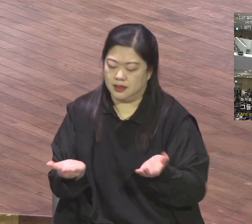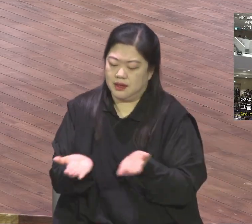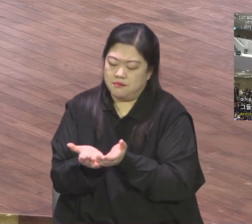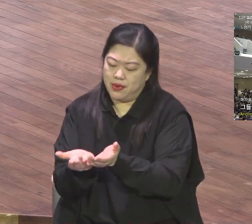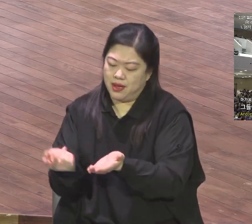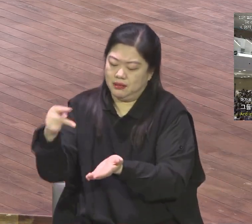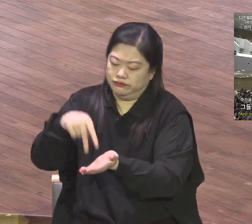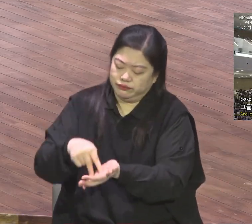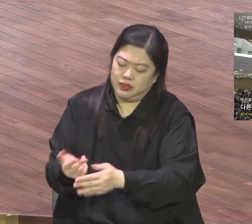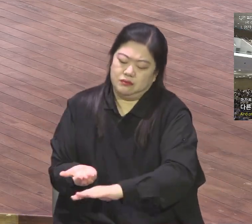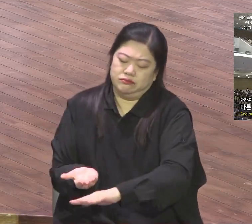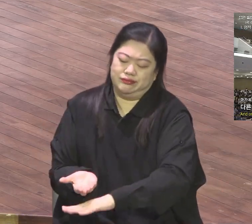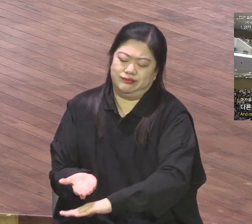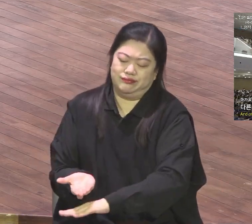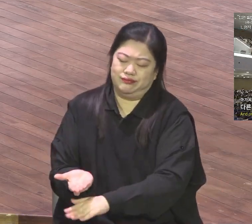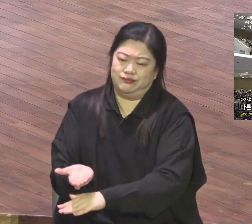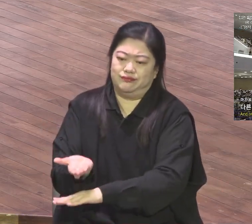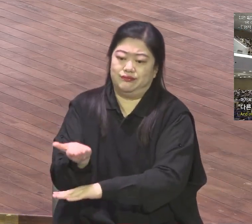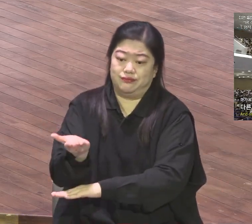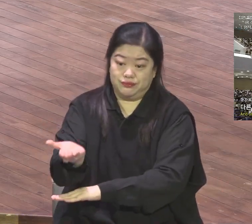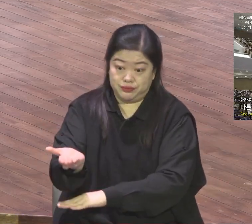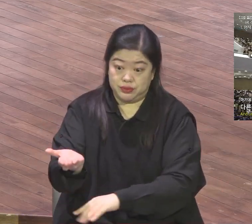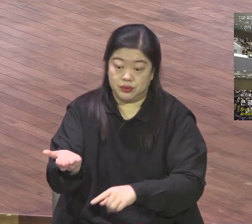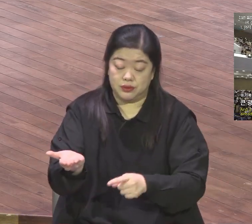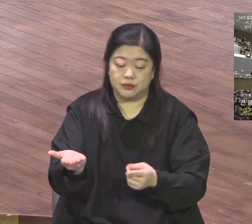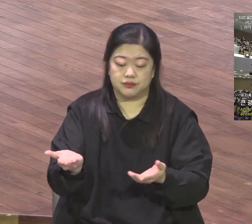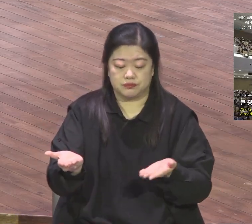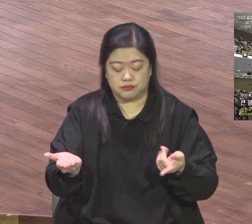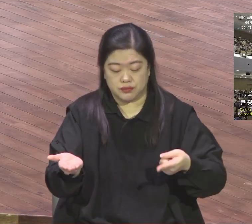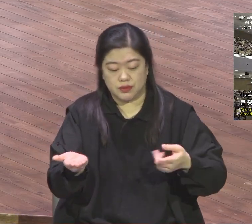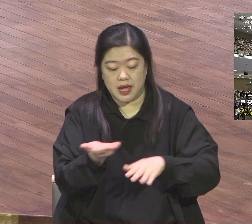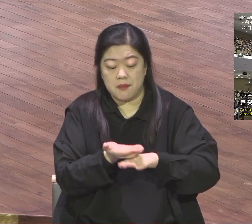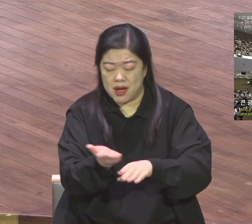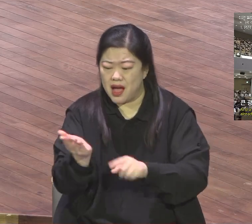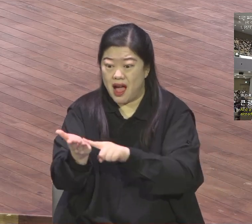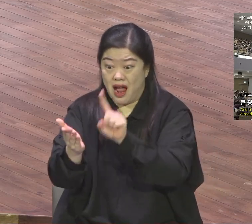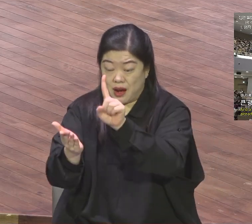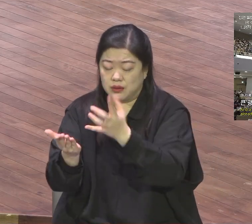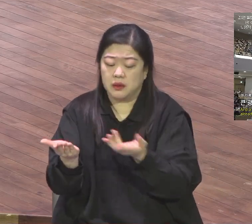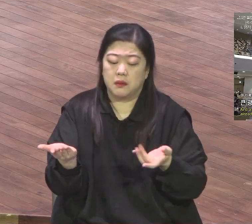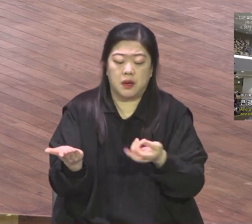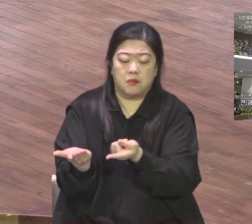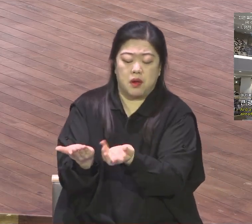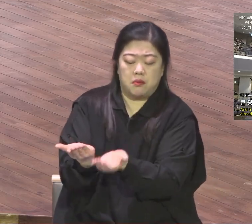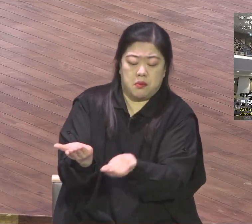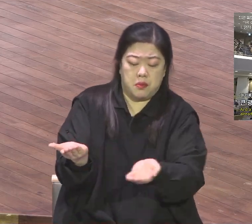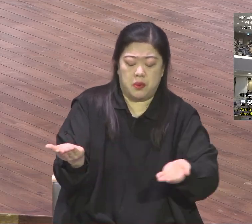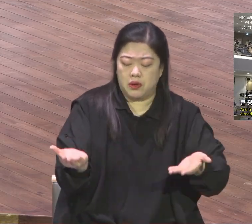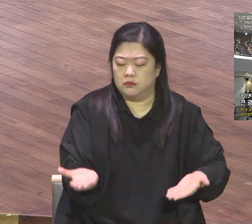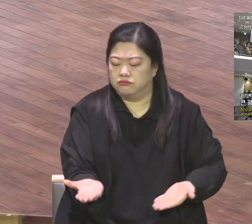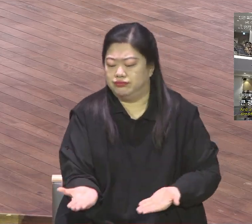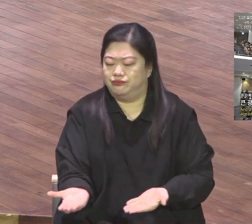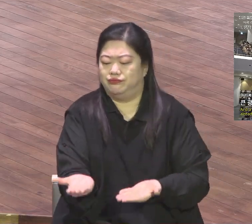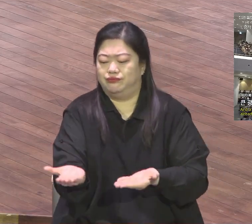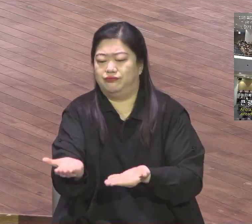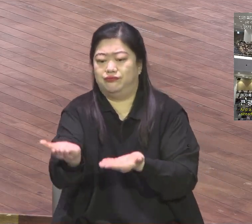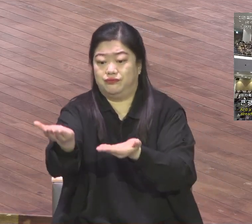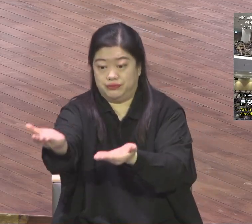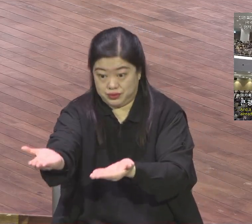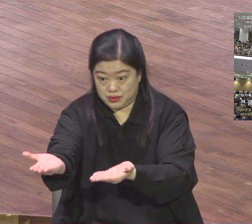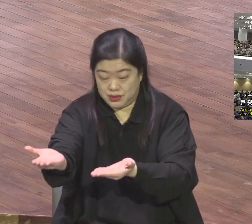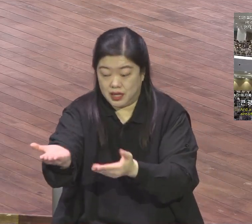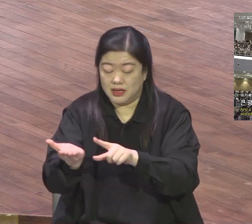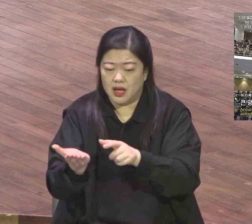계신 그대로 모시고 가매 다른 배들도 함께 하더니 큰 광풍이 일어나며 물결이 배에 부딪혀